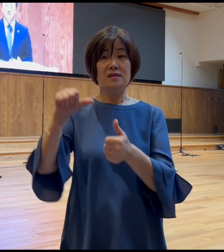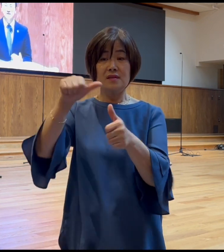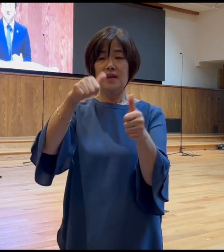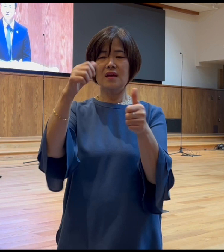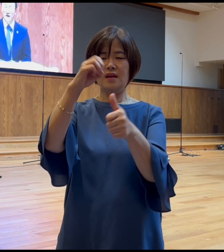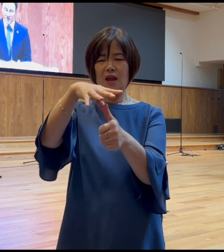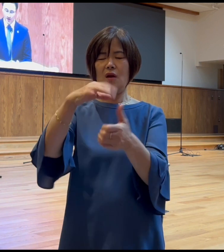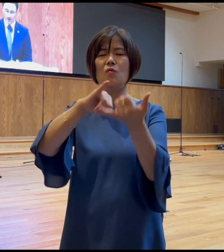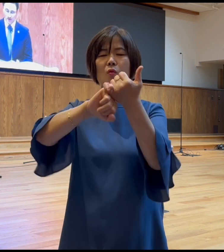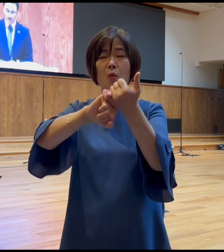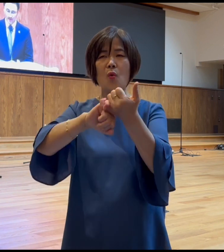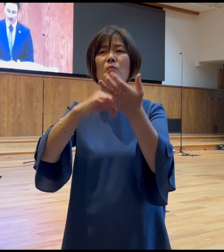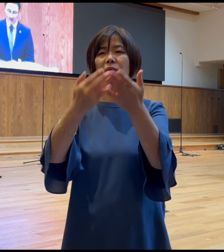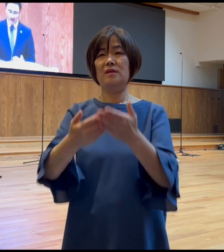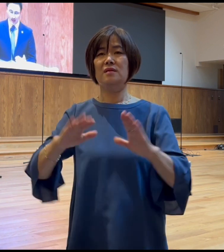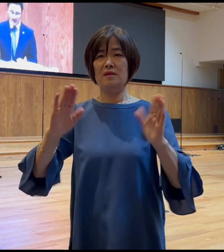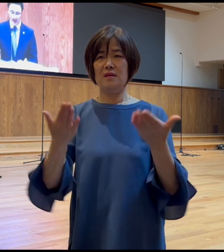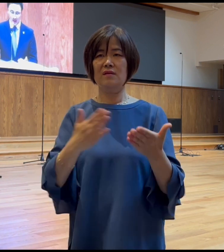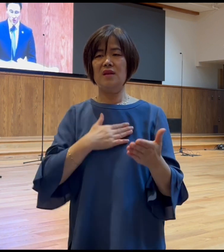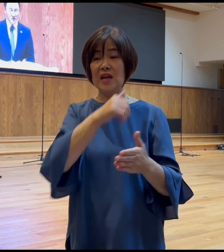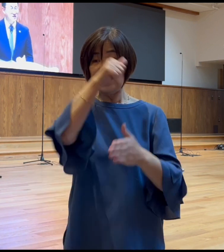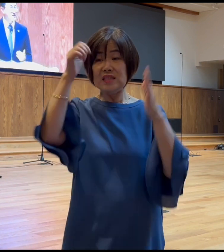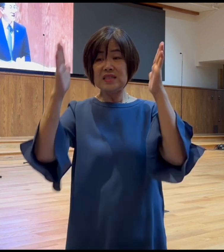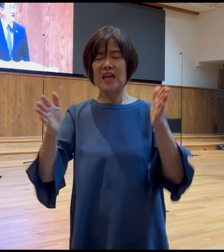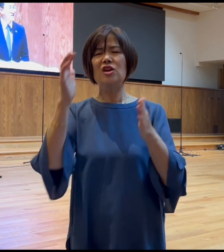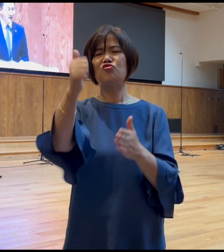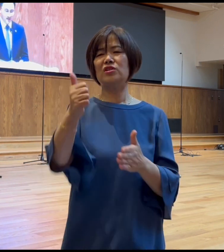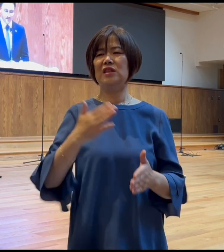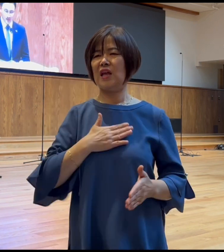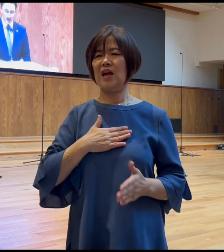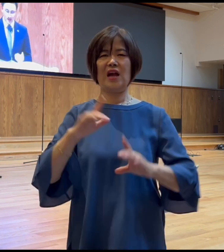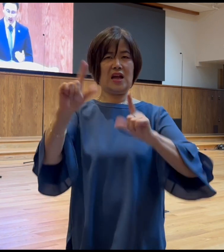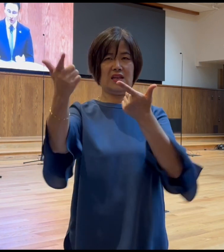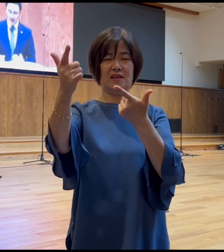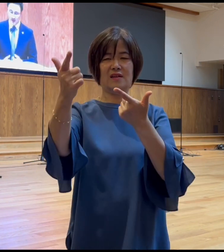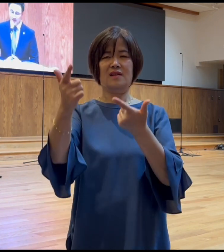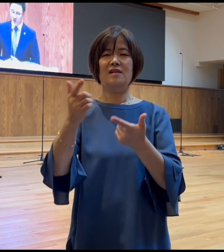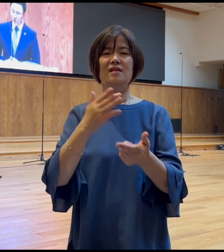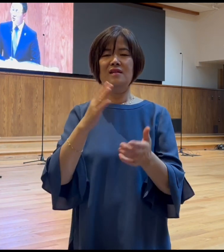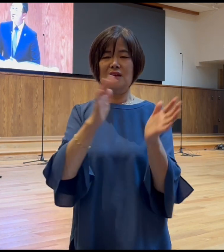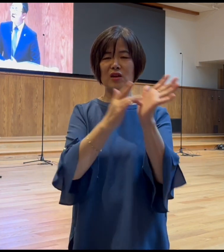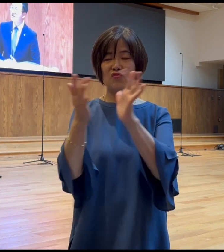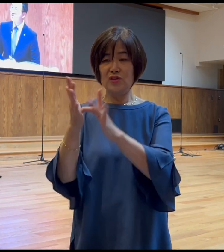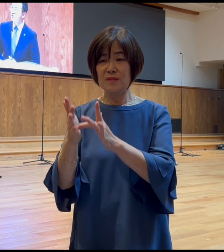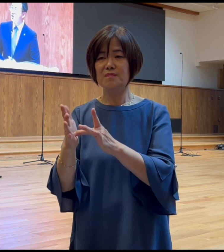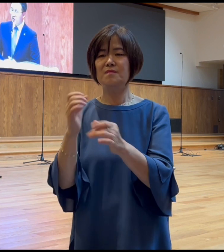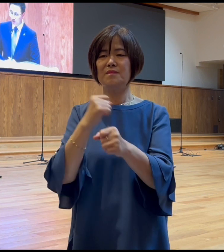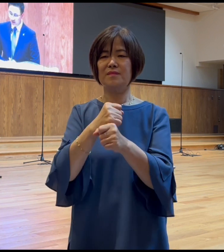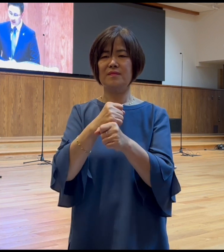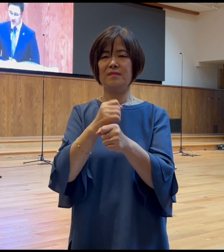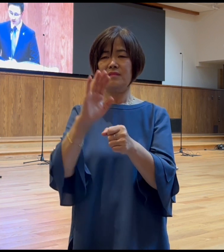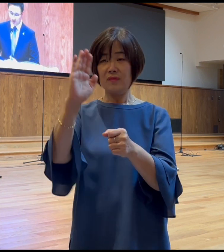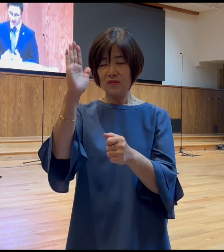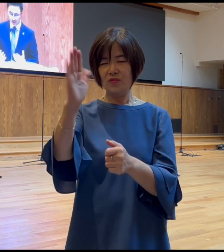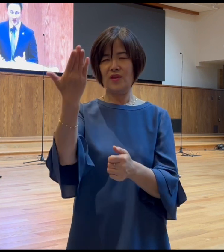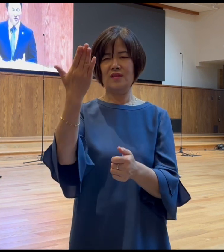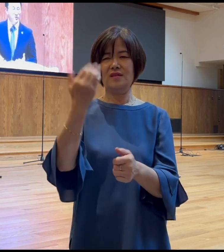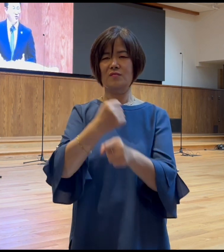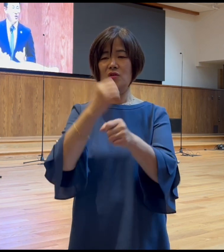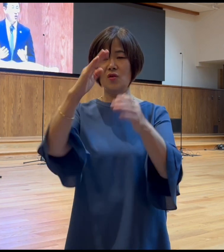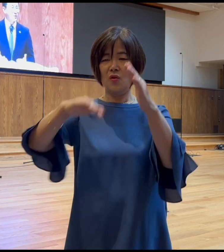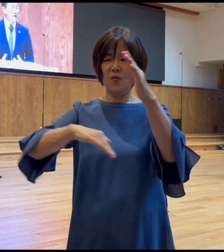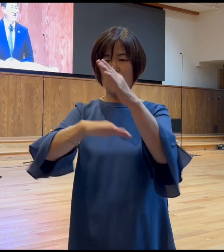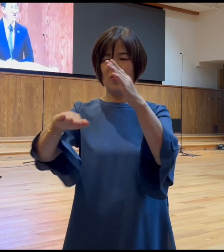세례를 반드시 받으셔서 내 인생의 주인이 내가 아니라 예수님이심을 공동체 안에서 공개적으로,